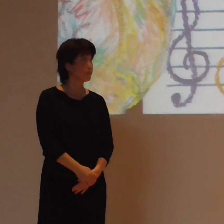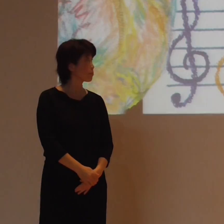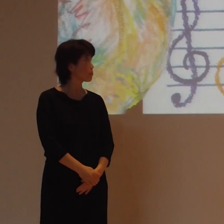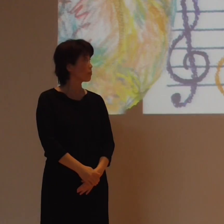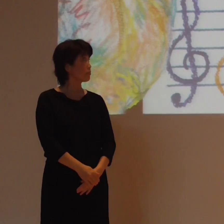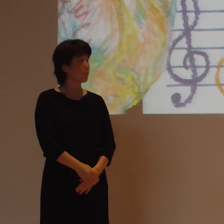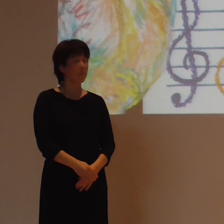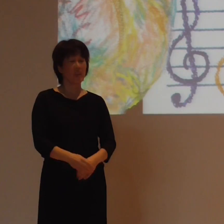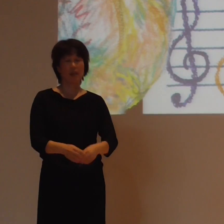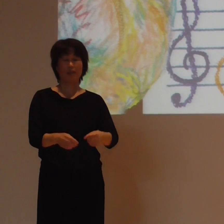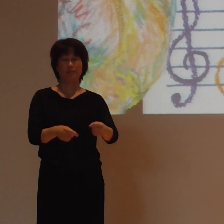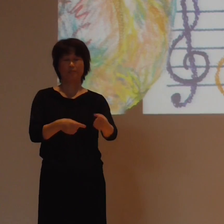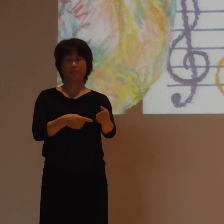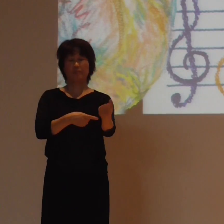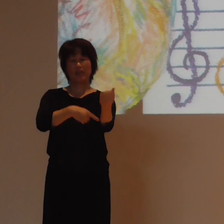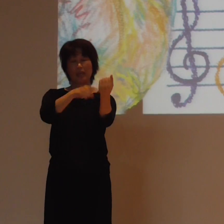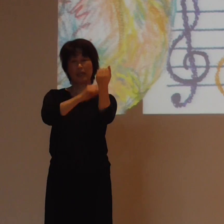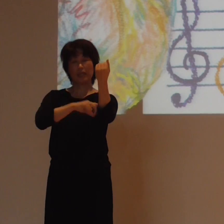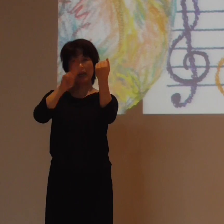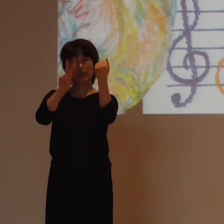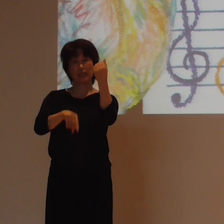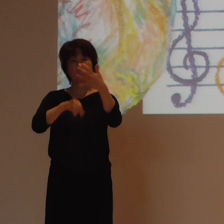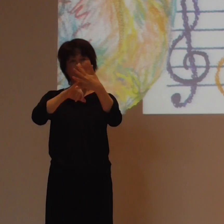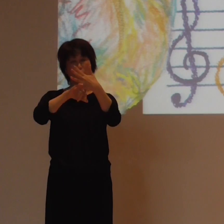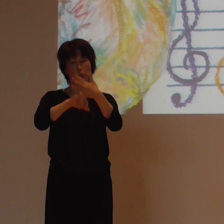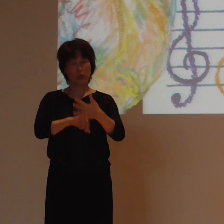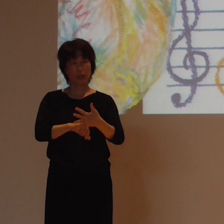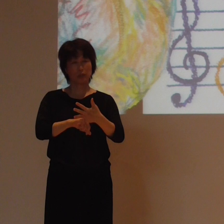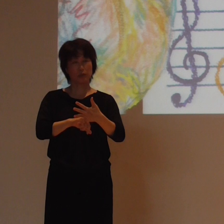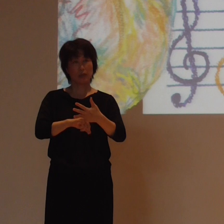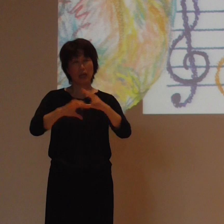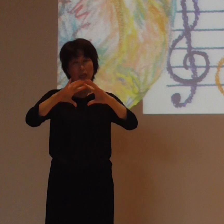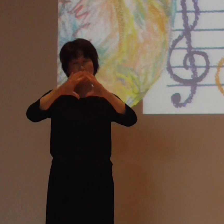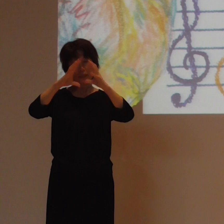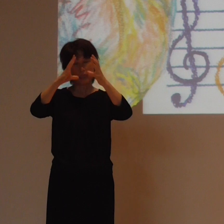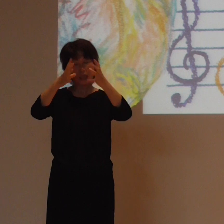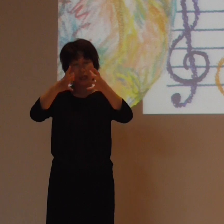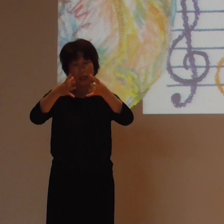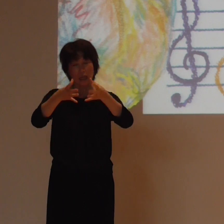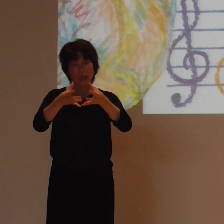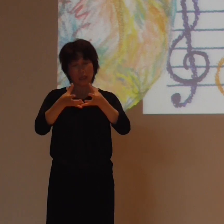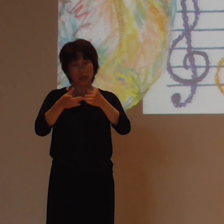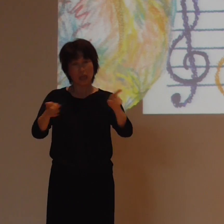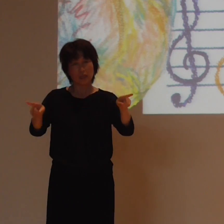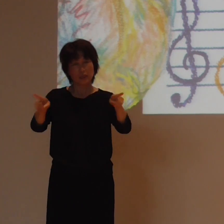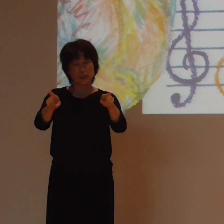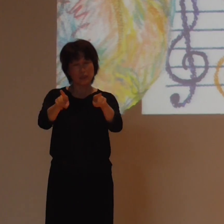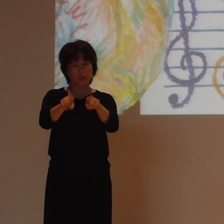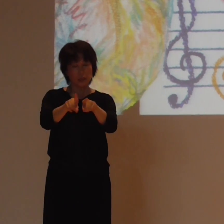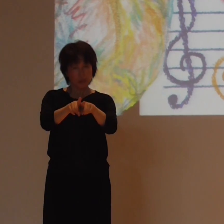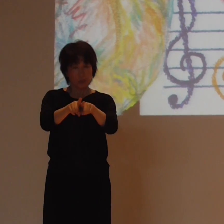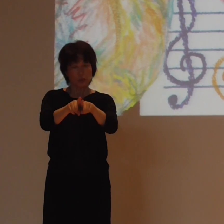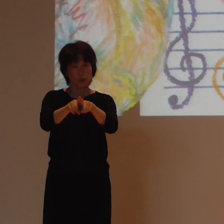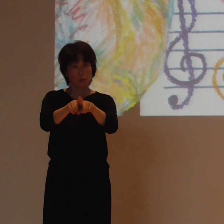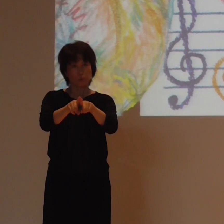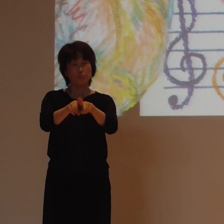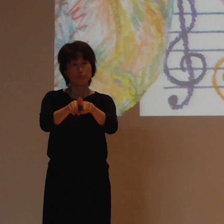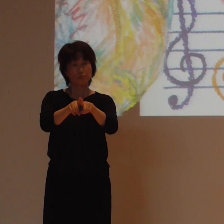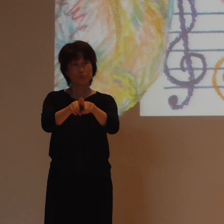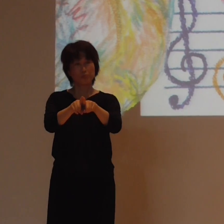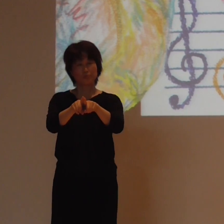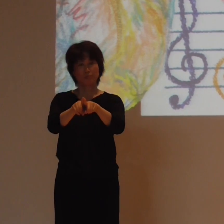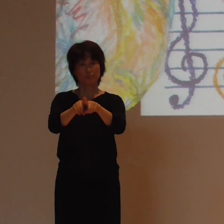この権利条約は世界共通なんだけれども、音楽でいう